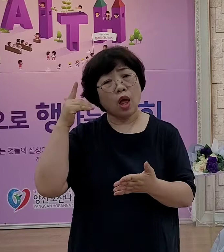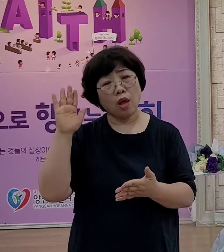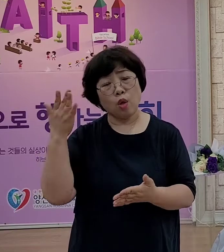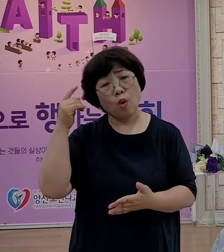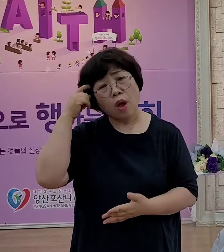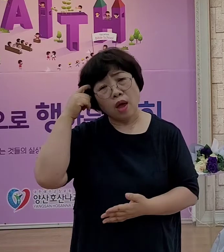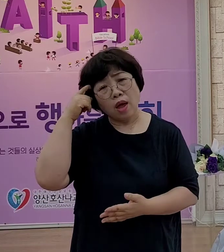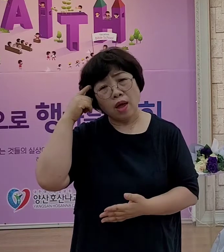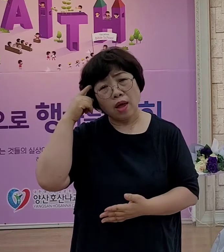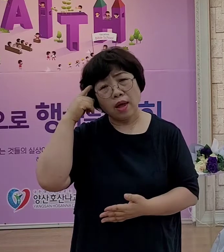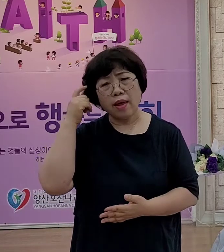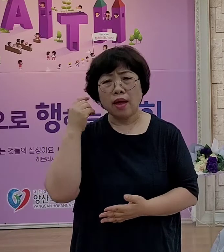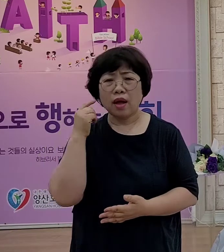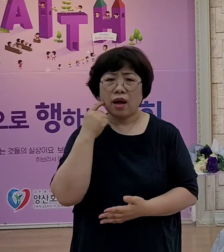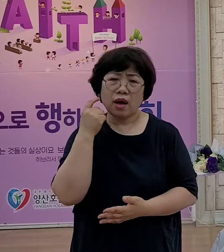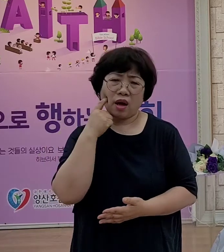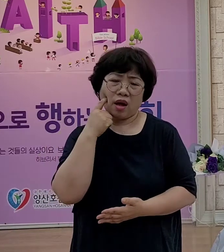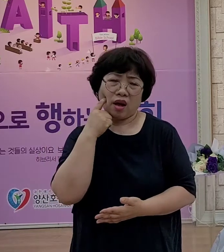저는